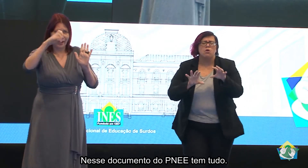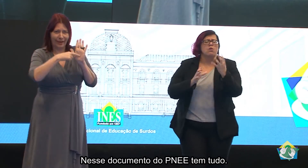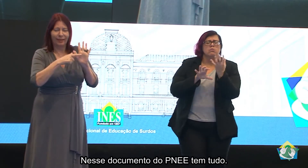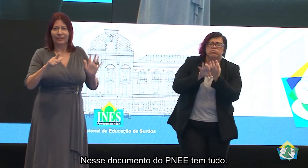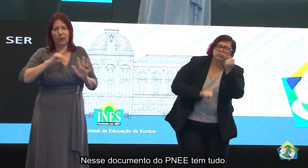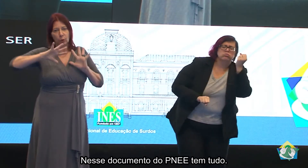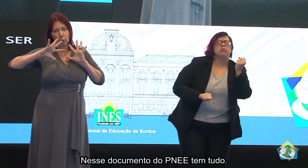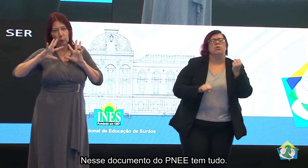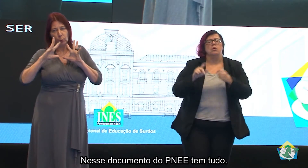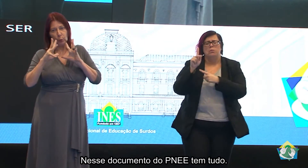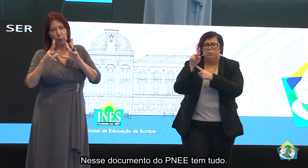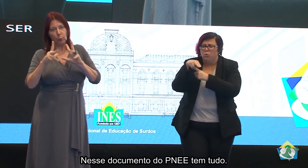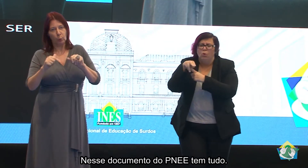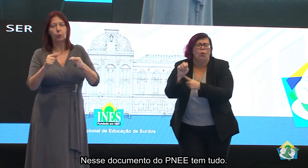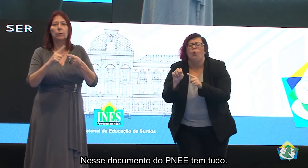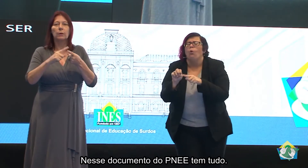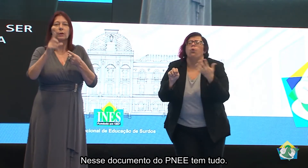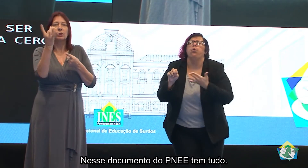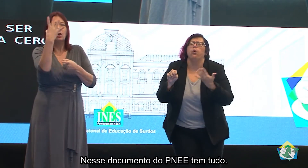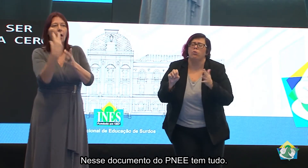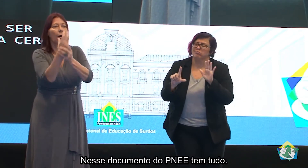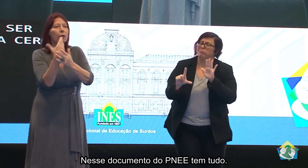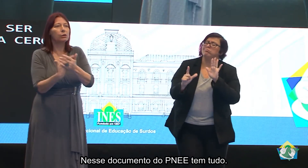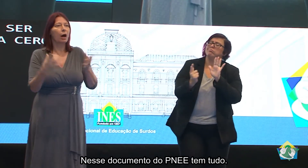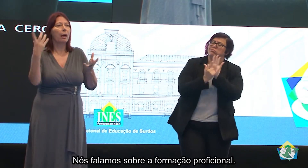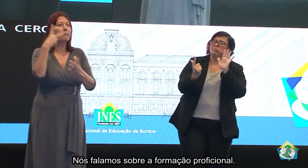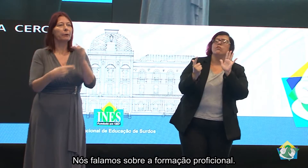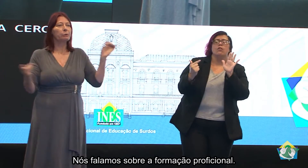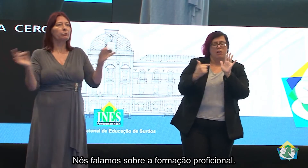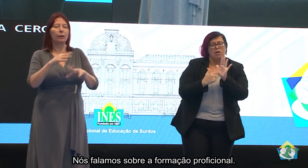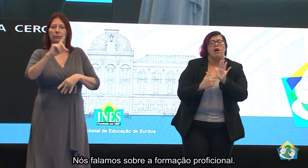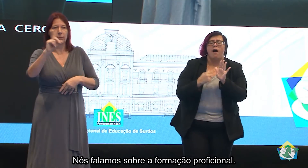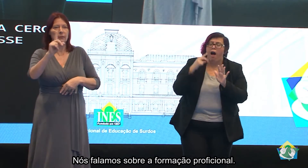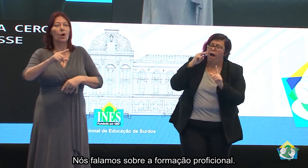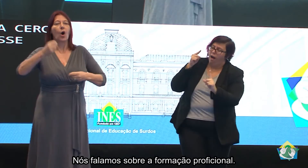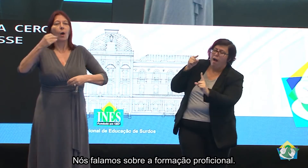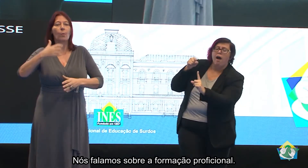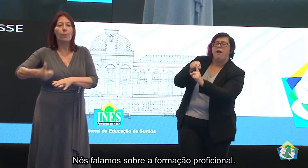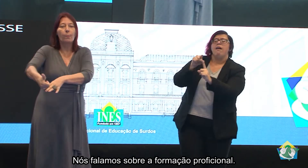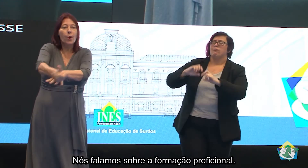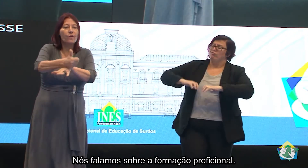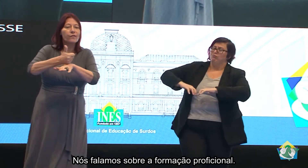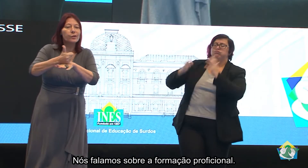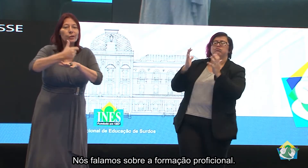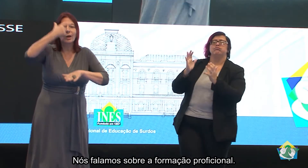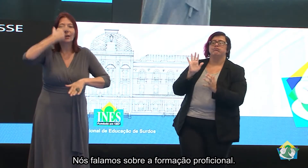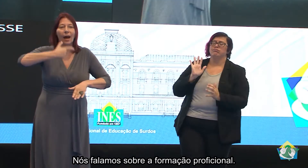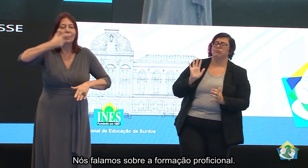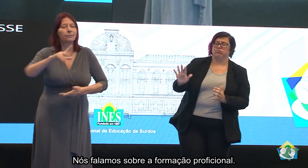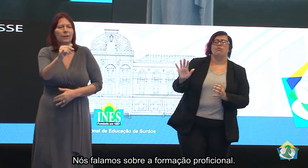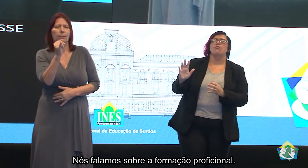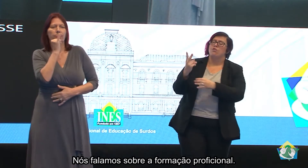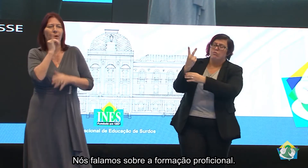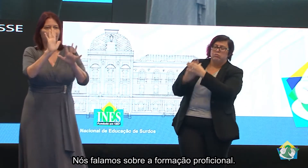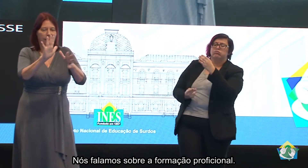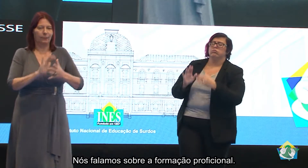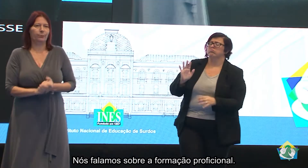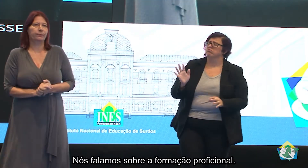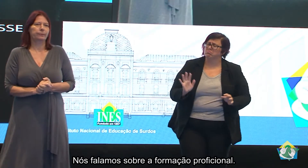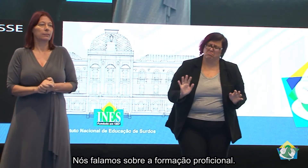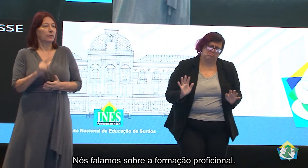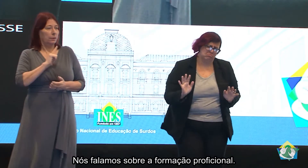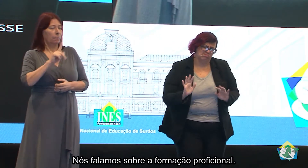bilíngues. Nesse documento do PNE tem tudo. Nós falamos sobre a